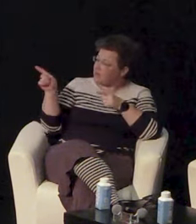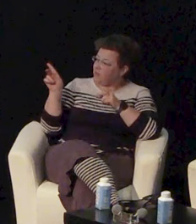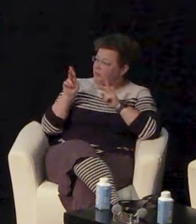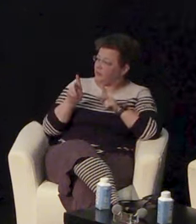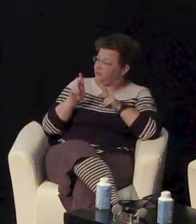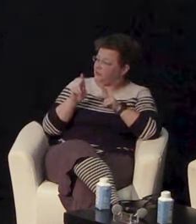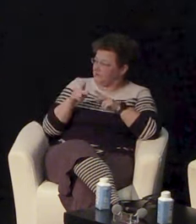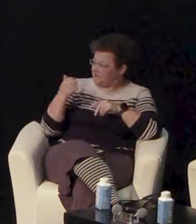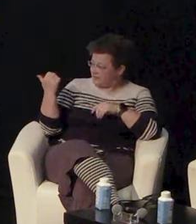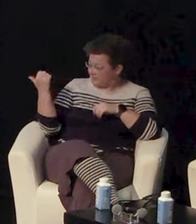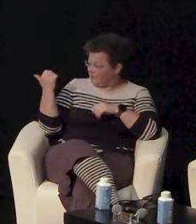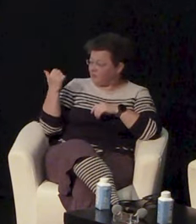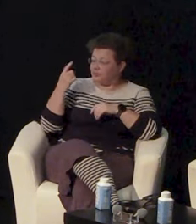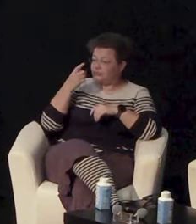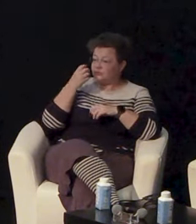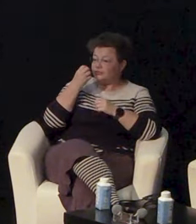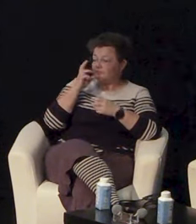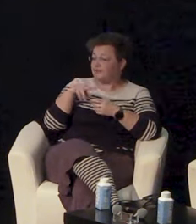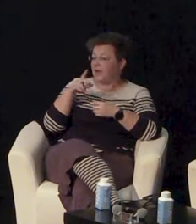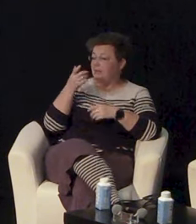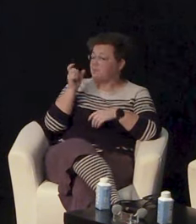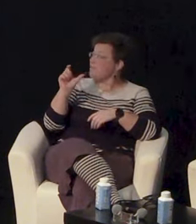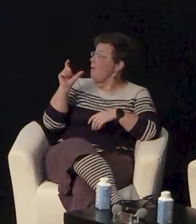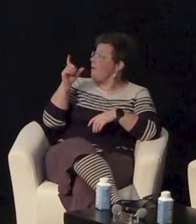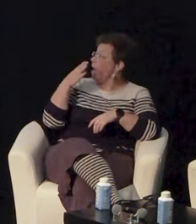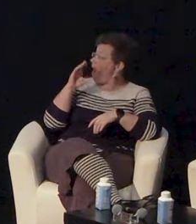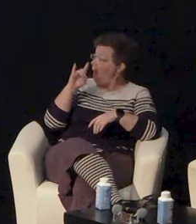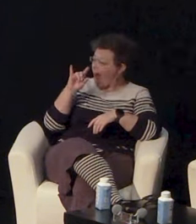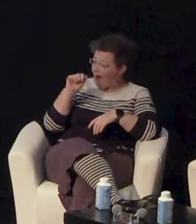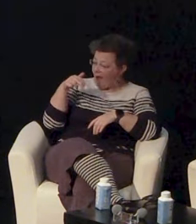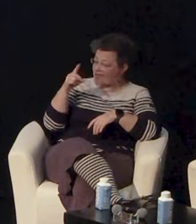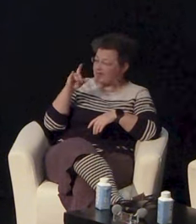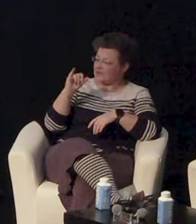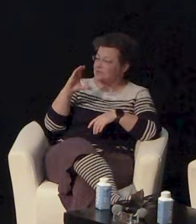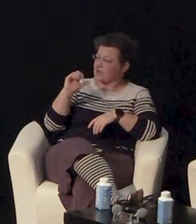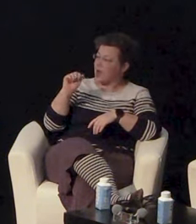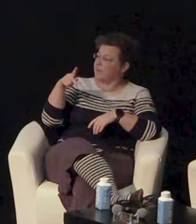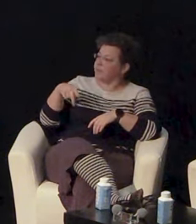Si je peux me permettre de revenir un petit peu en arrière par rapport au contenu pédagogique,